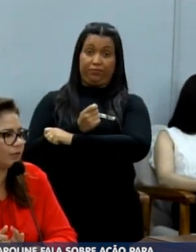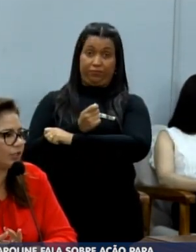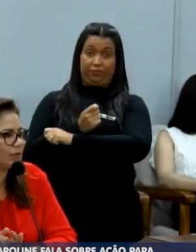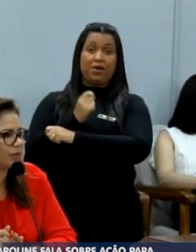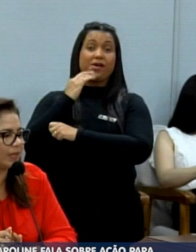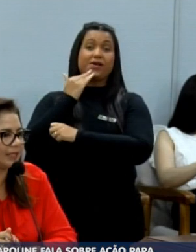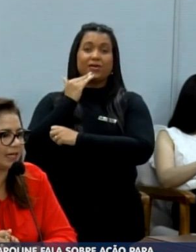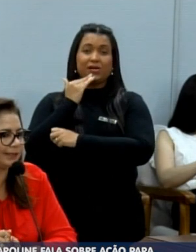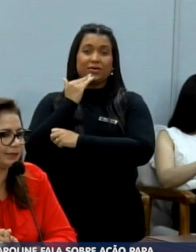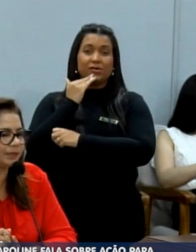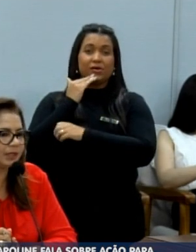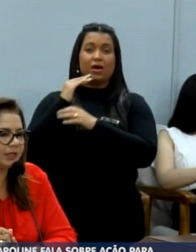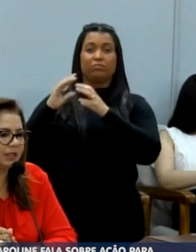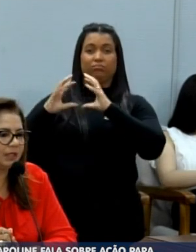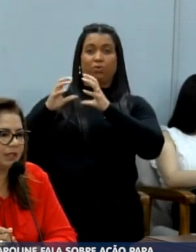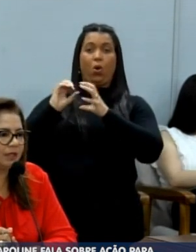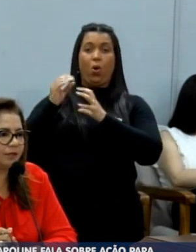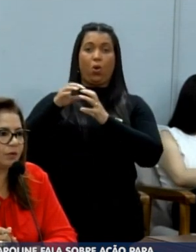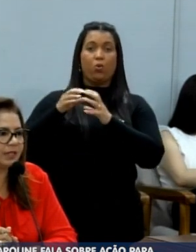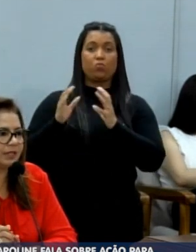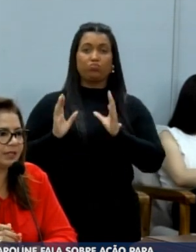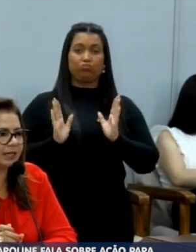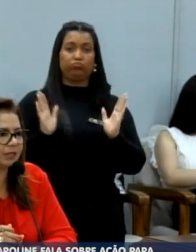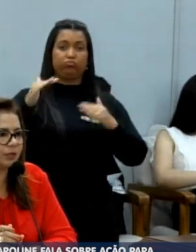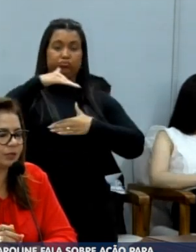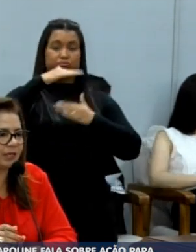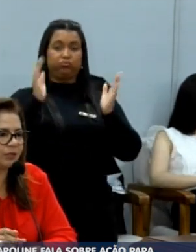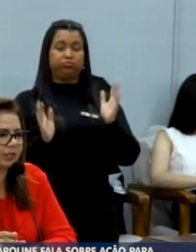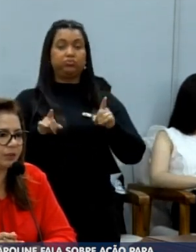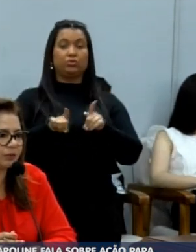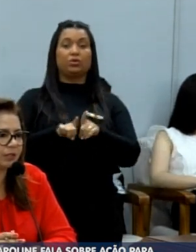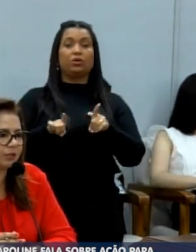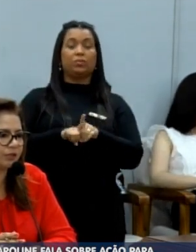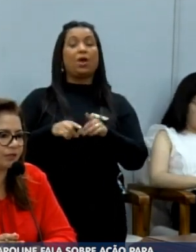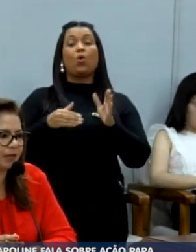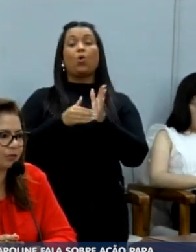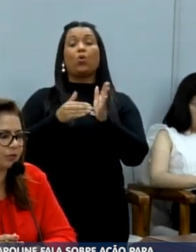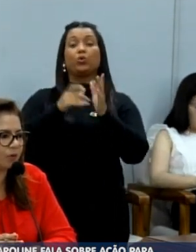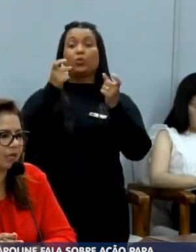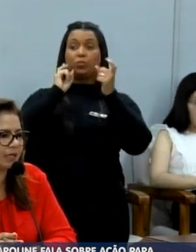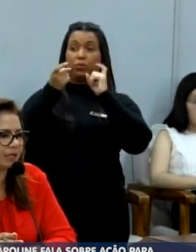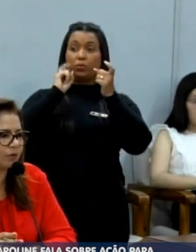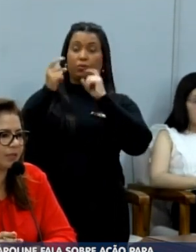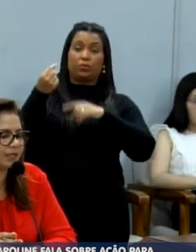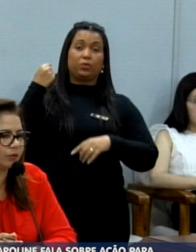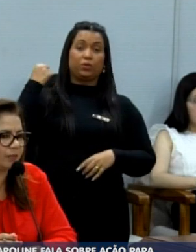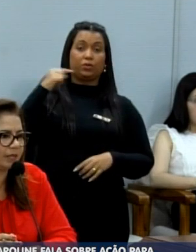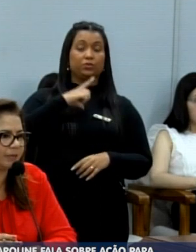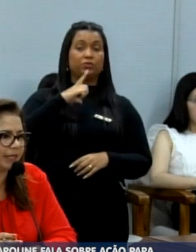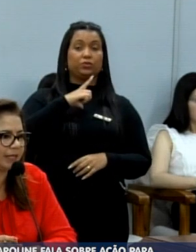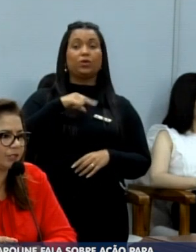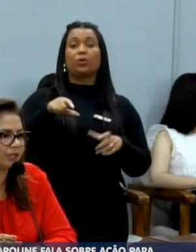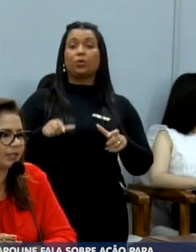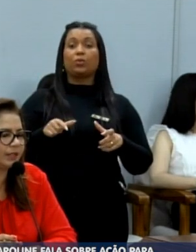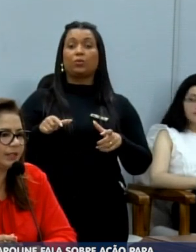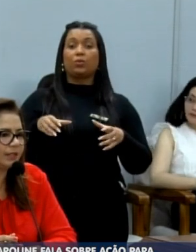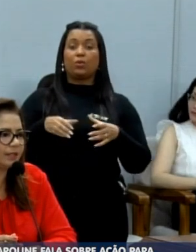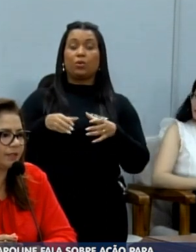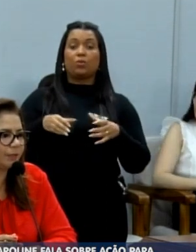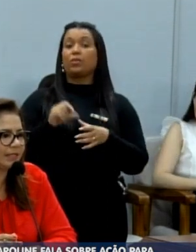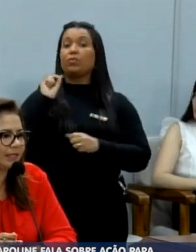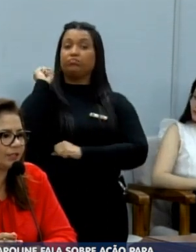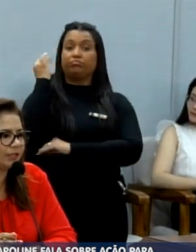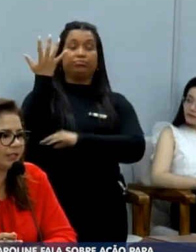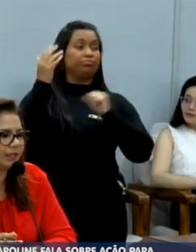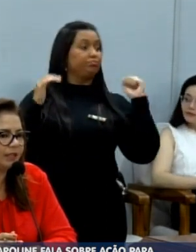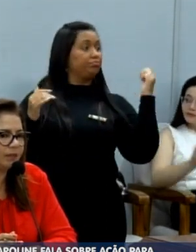formatos redondinho ou quadrado. Ficou acertado na última reunião que nós tivemos com a Comissão do Meio Ambiente,